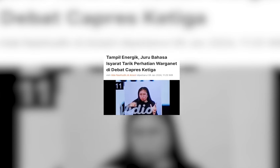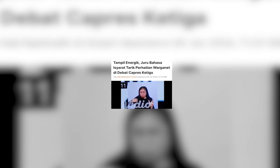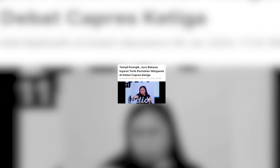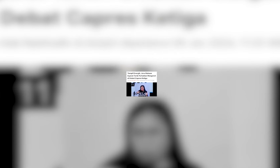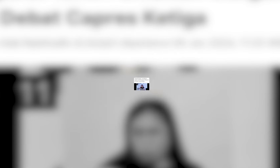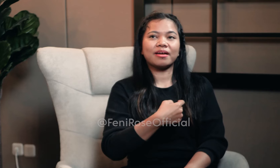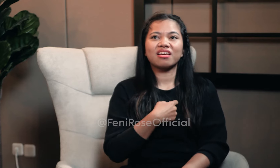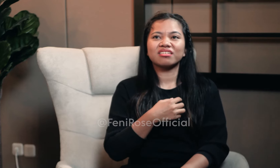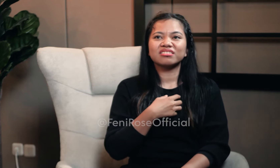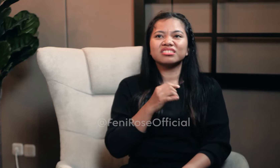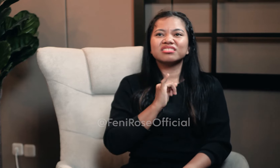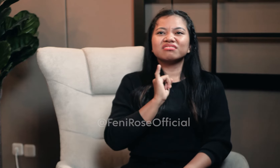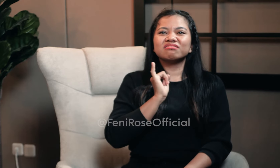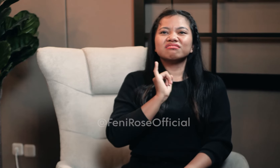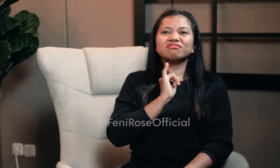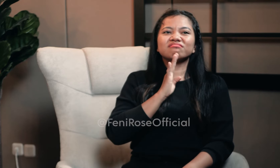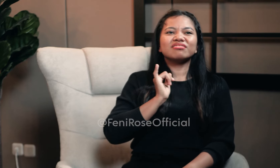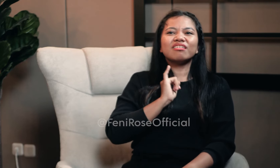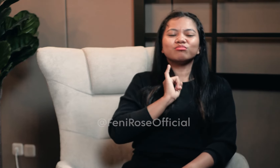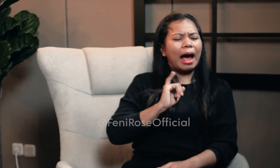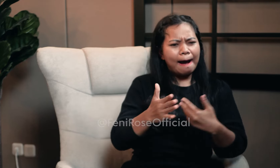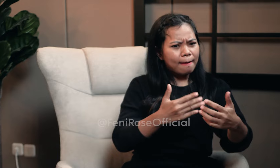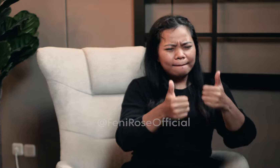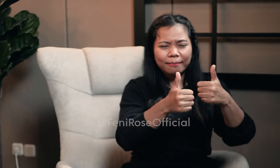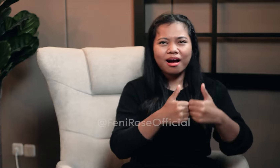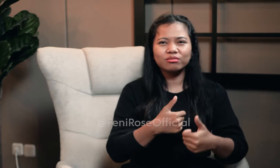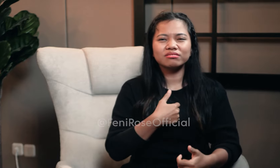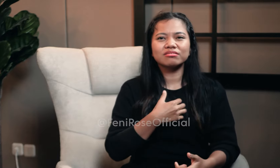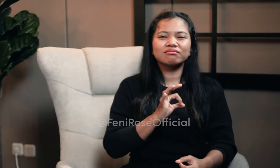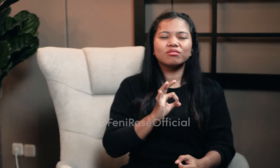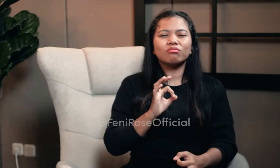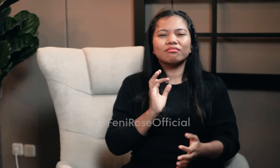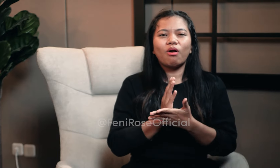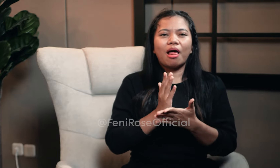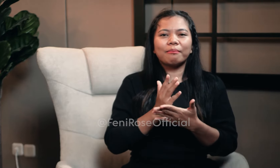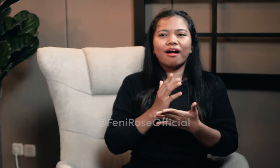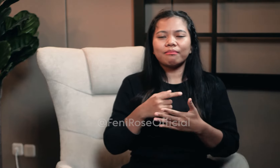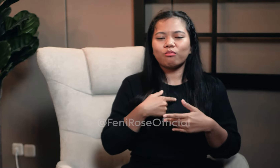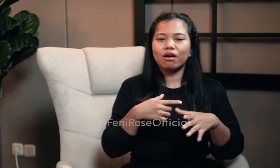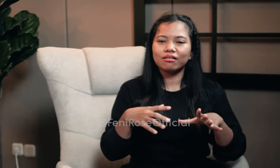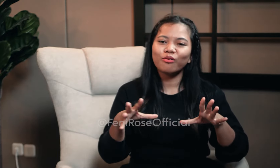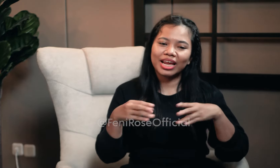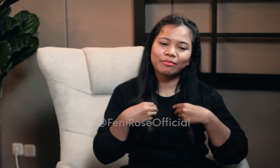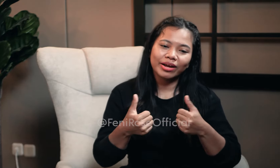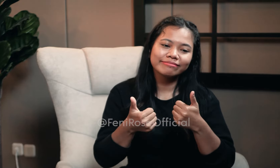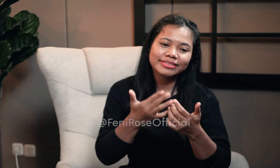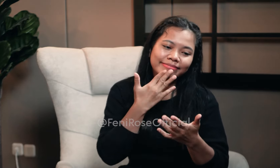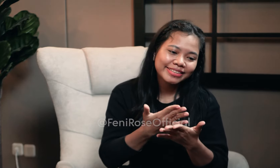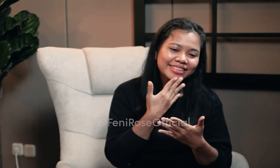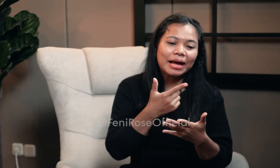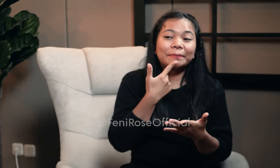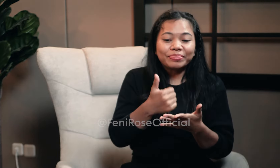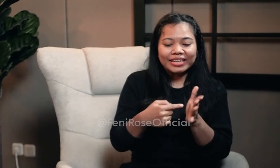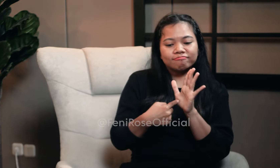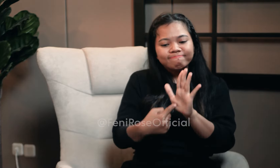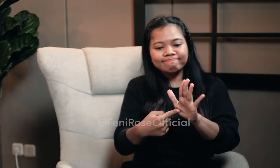bagaimana teman-teman Tul ini bisa berkembang kayak gitu enggak hanya teman-teman dengar yang bisa berkembang tapi teman-teman tuli juga bisa berkembang Okelah Akhirnya saya